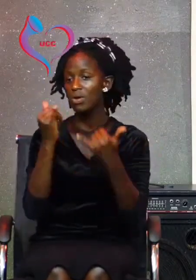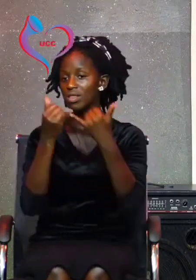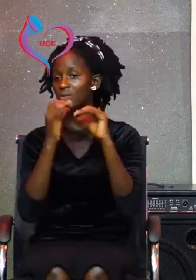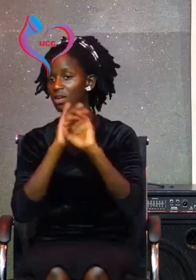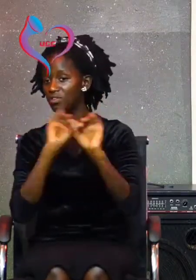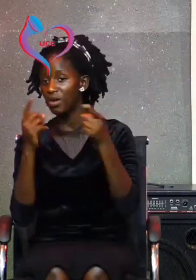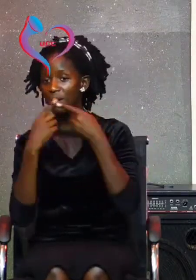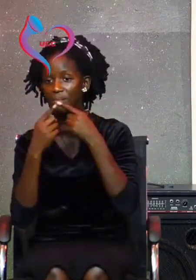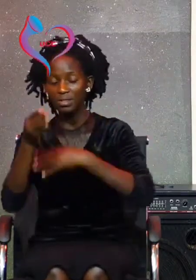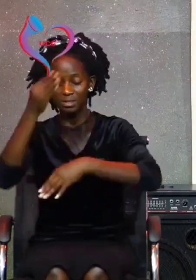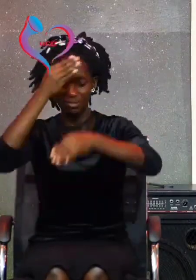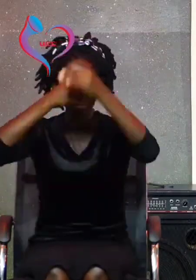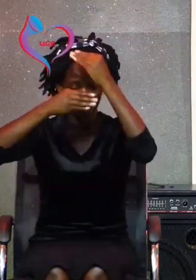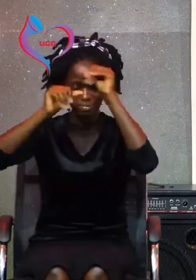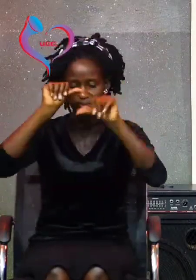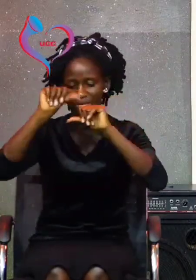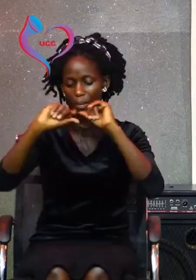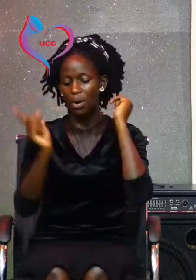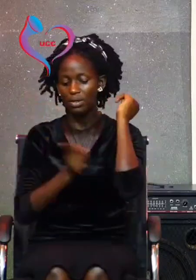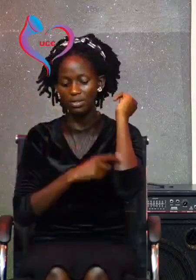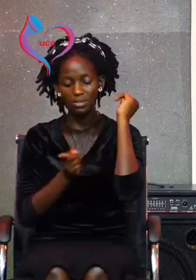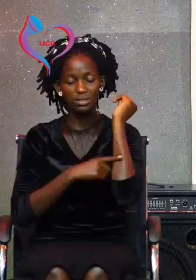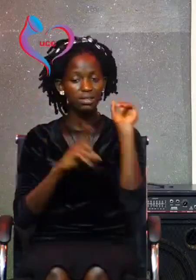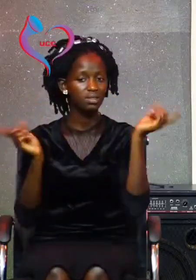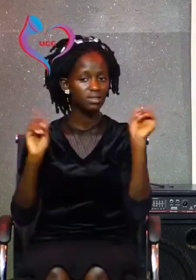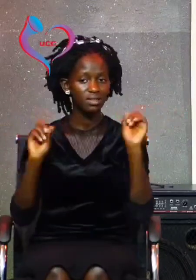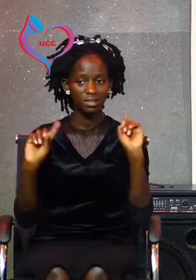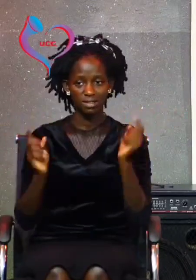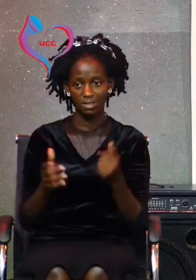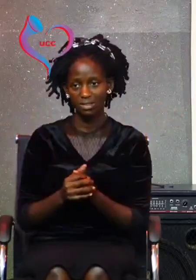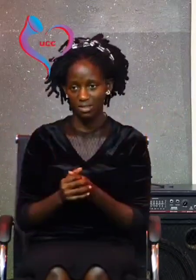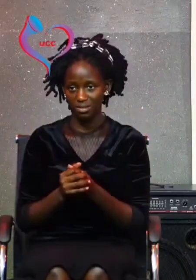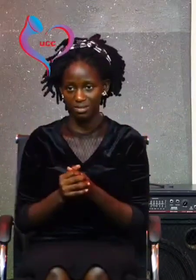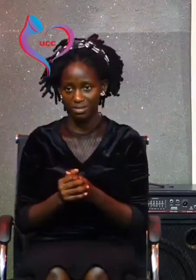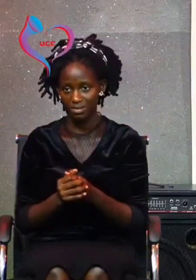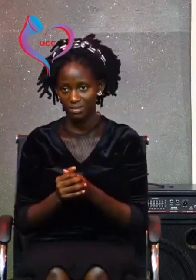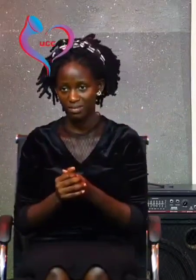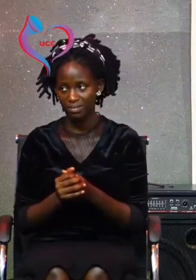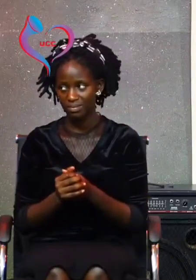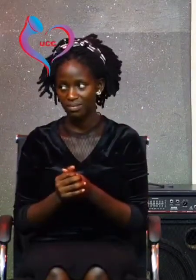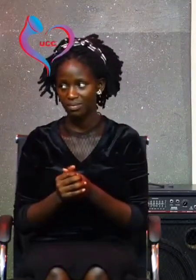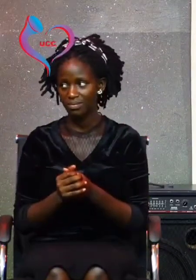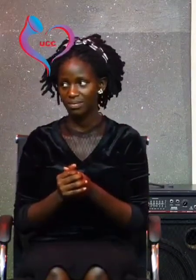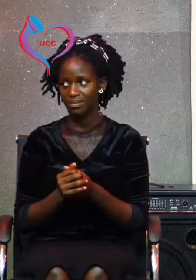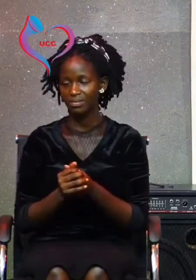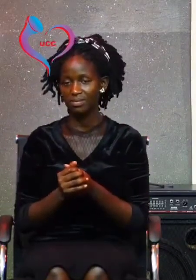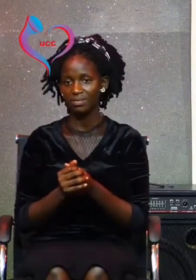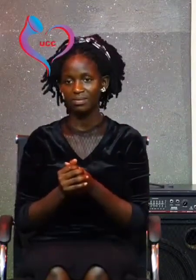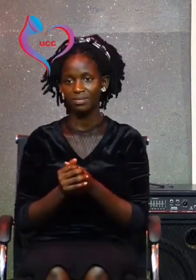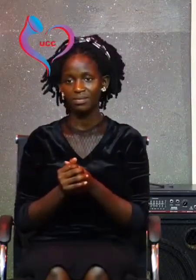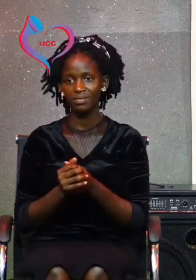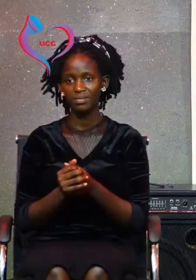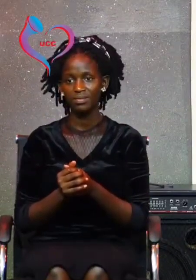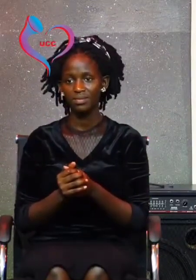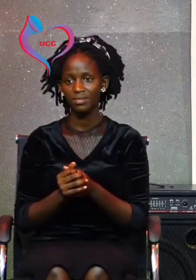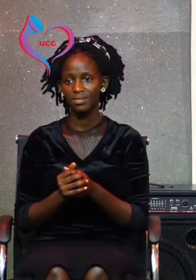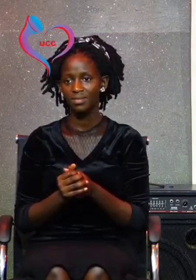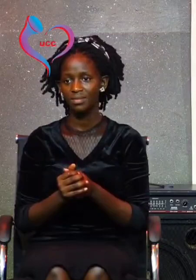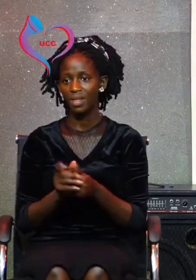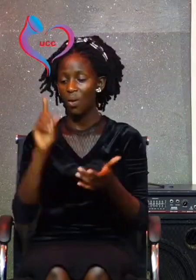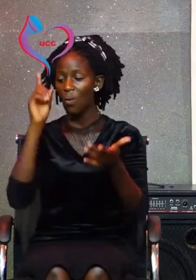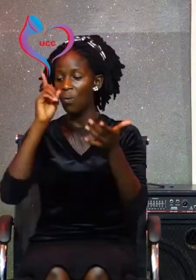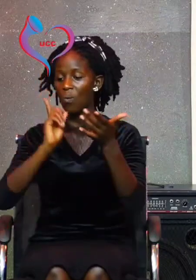musumba gasomesa siga sekisi. Anti abantu abamu kasaba bagamba nago tugasomesa. Ate ngamba gano g'otuweereza